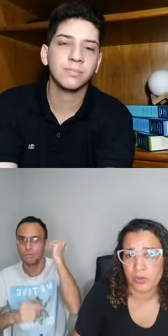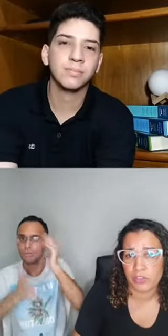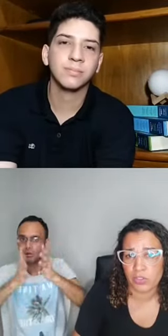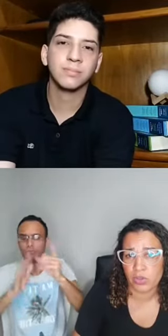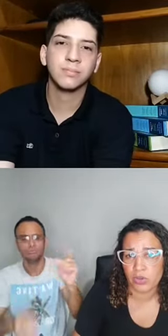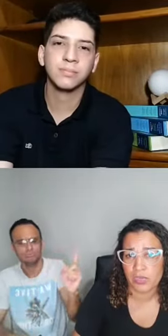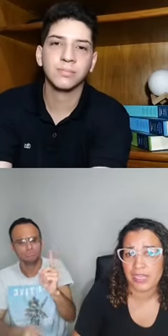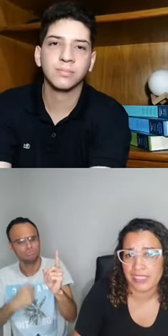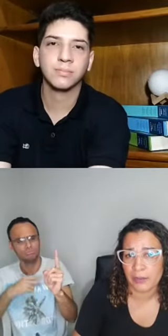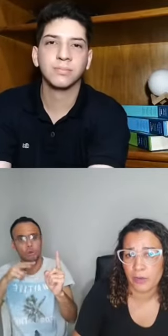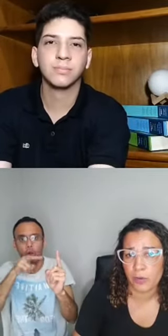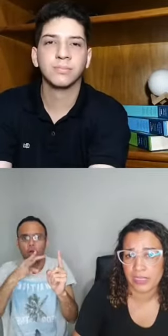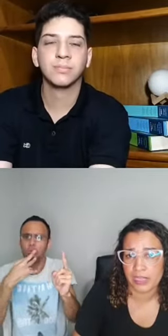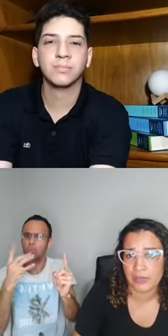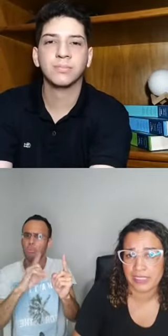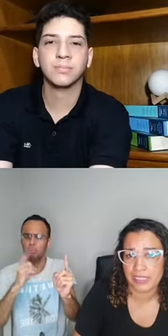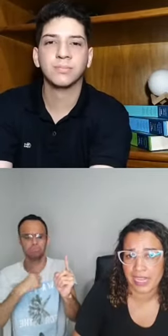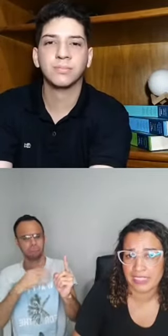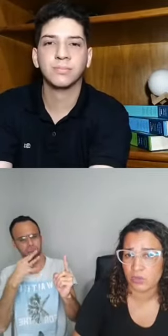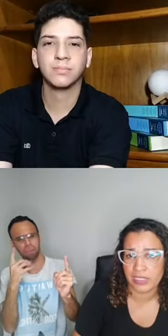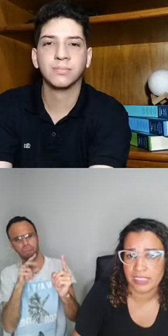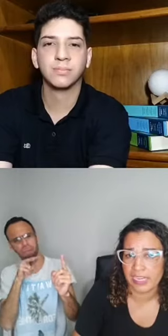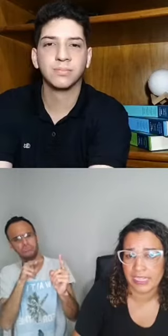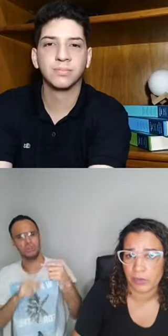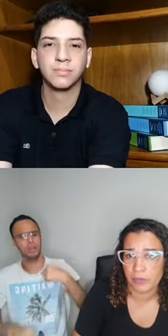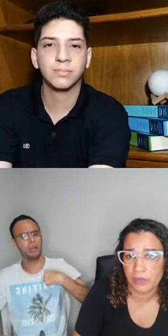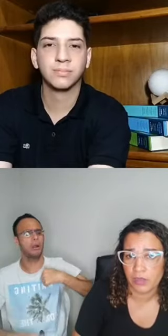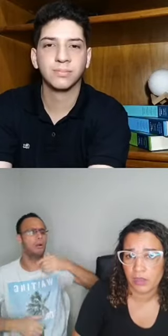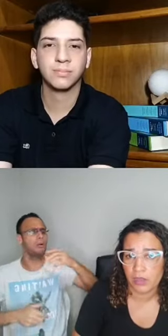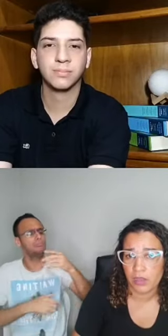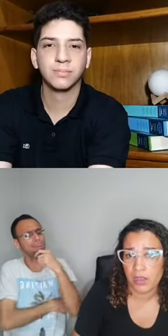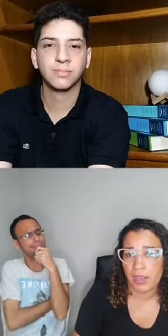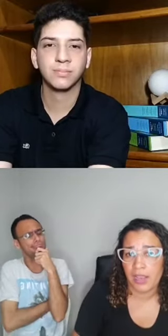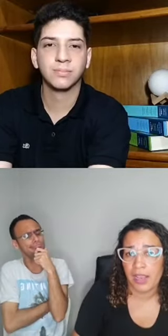o supervisor, ele sabia um pouquinho da língua de sinais, eu não conhecia ele, não.